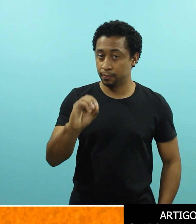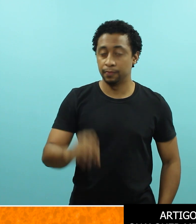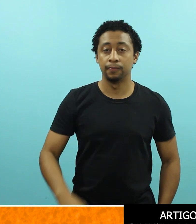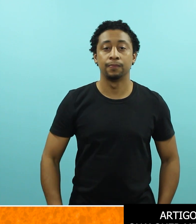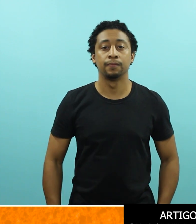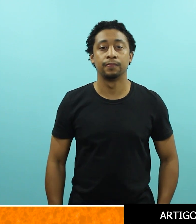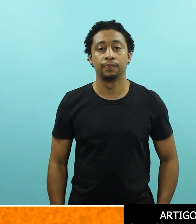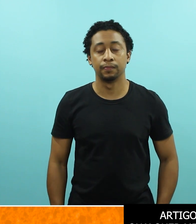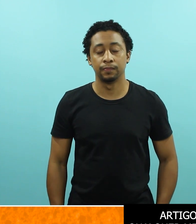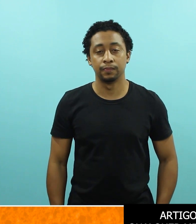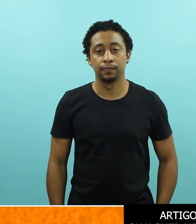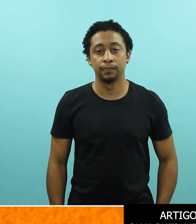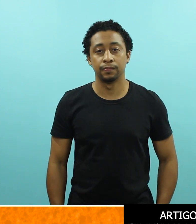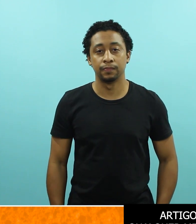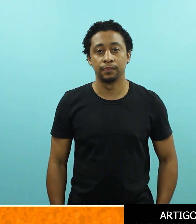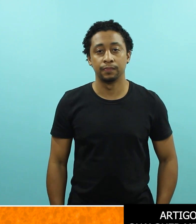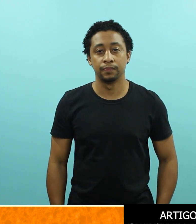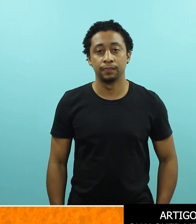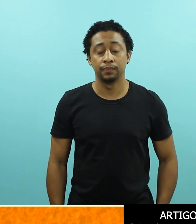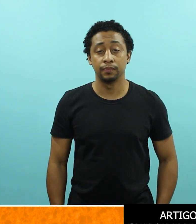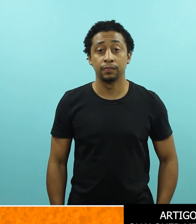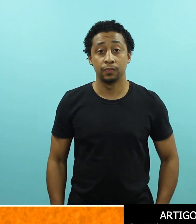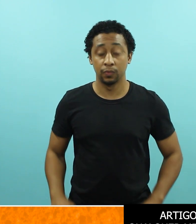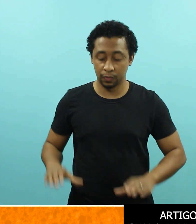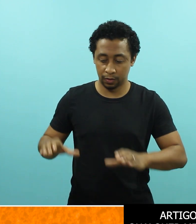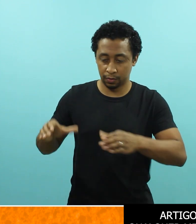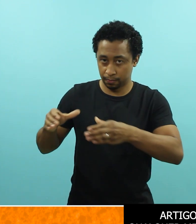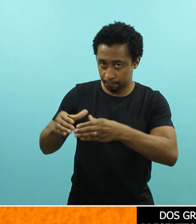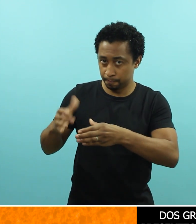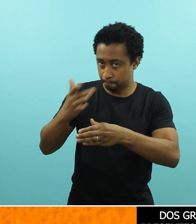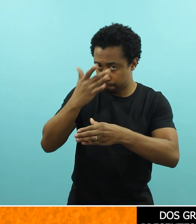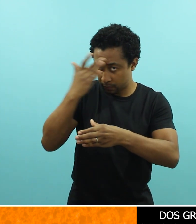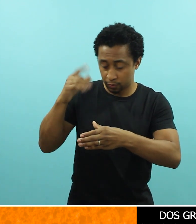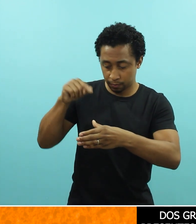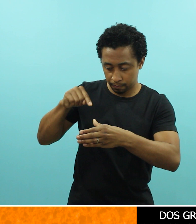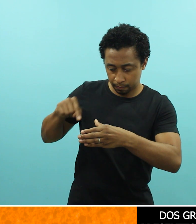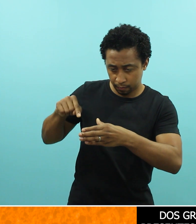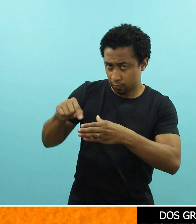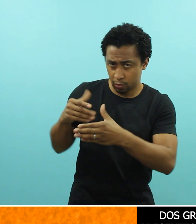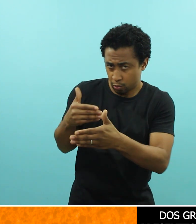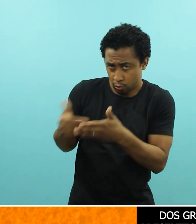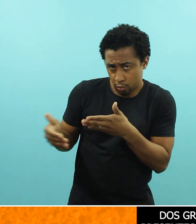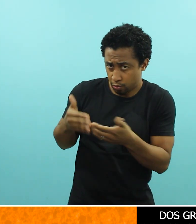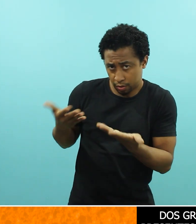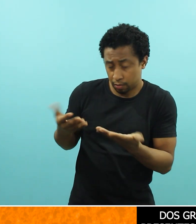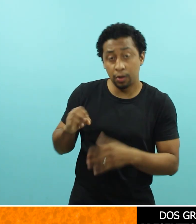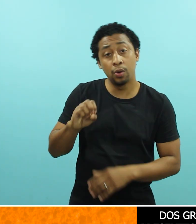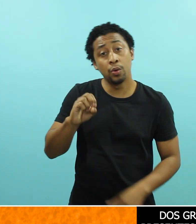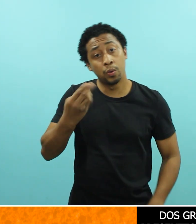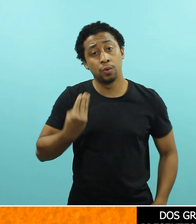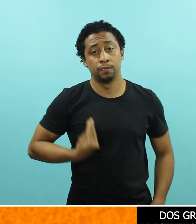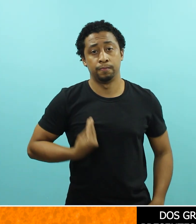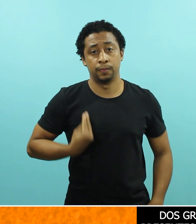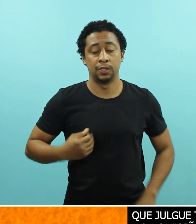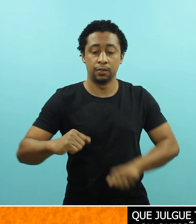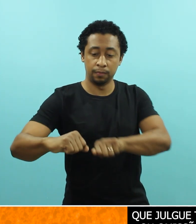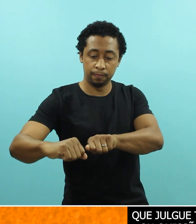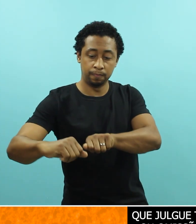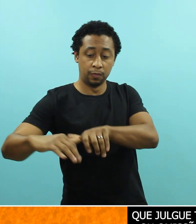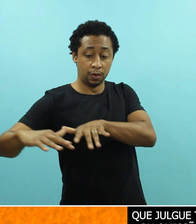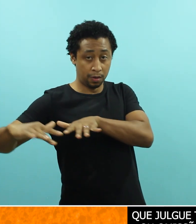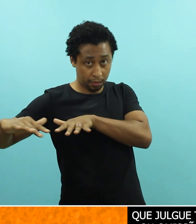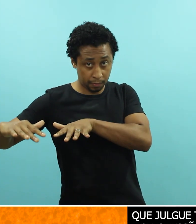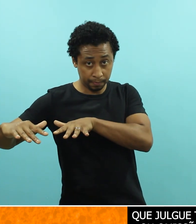Artigo 20º. Qualquer membro ou membra dos grupos ou os presentes no auditório